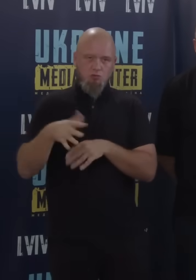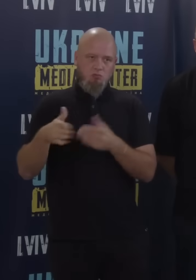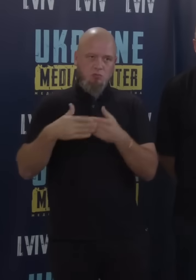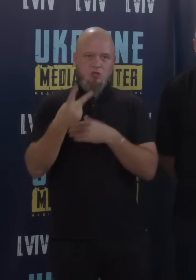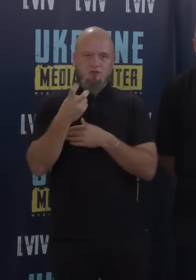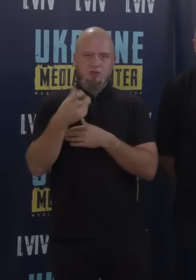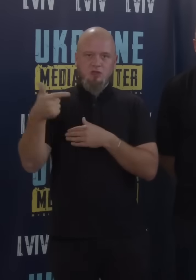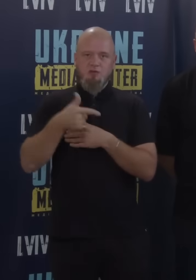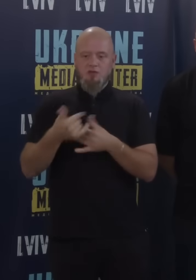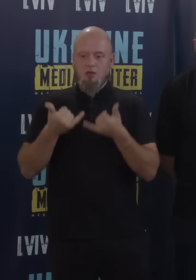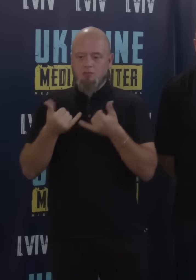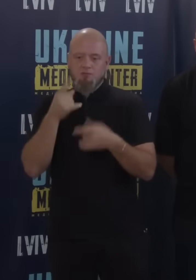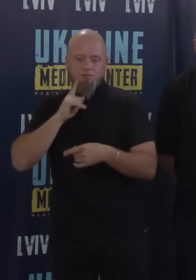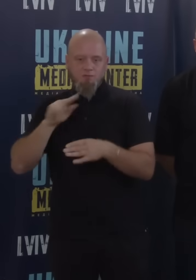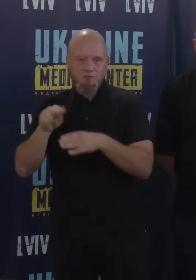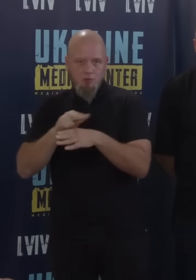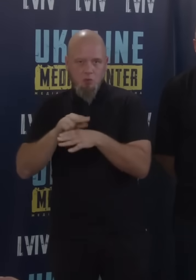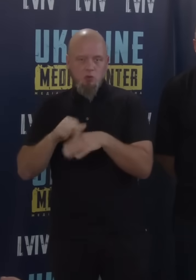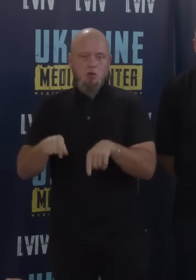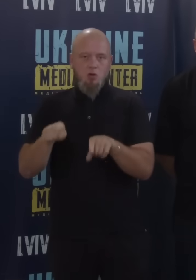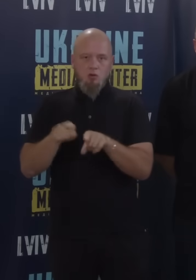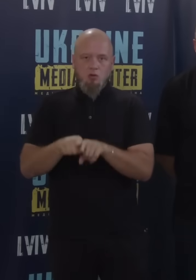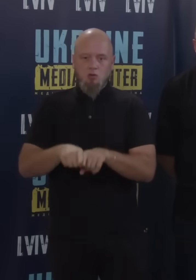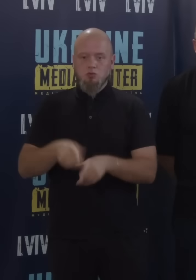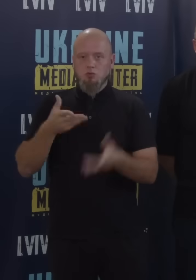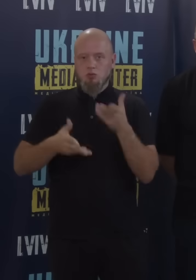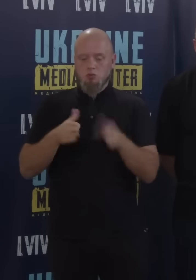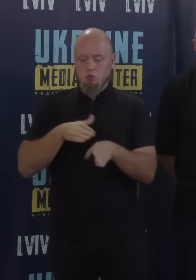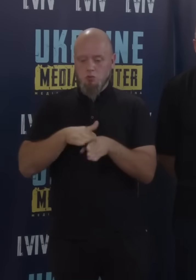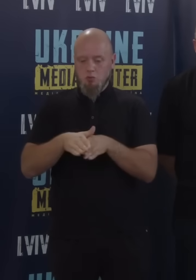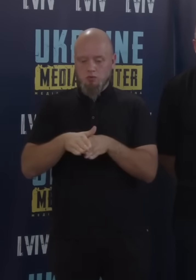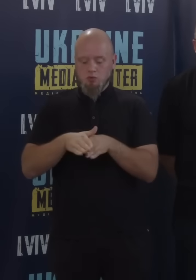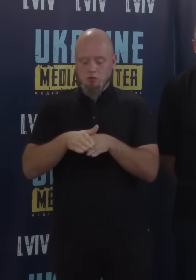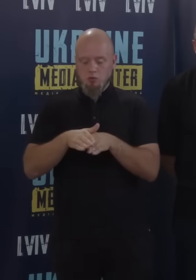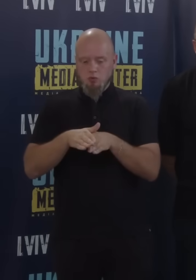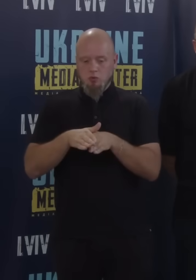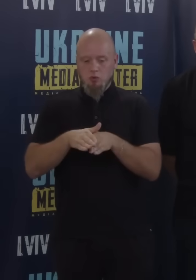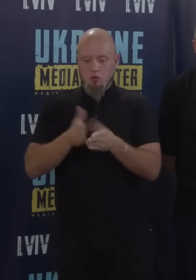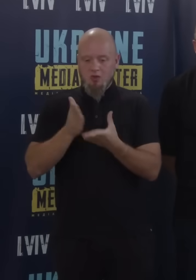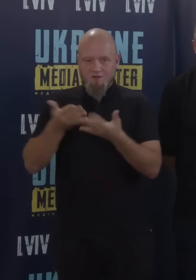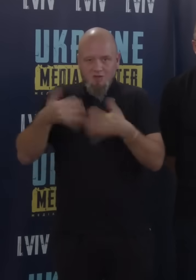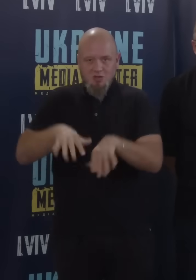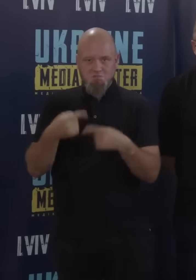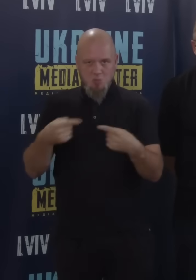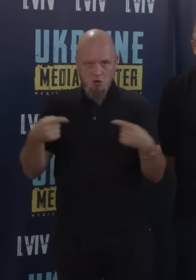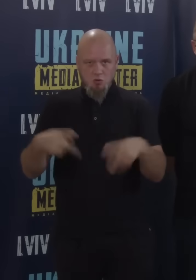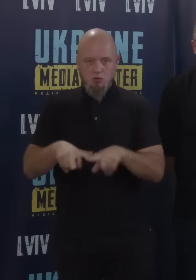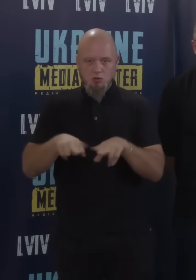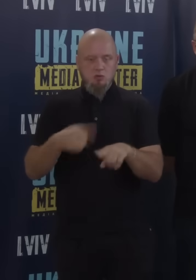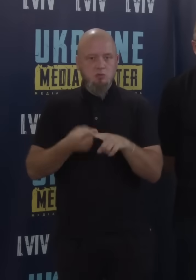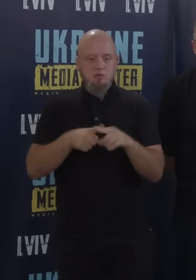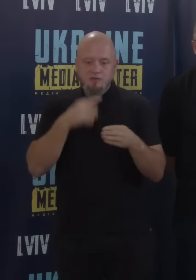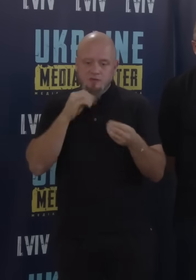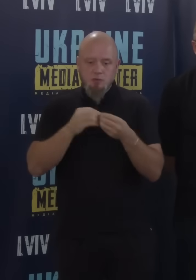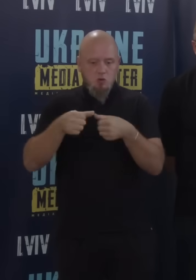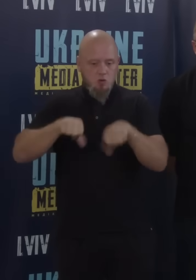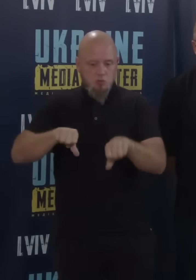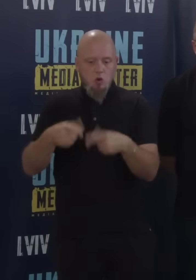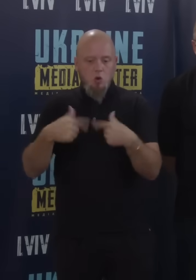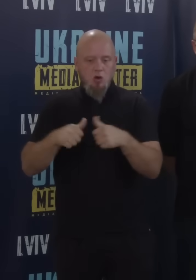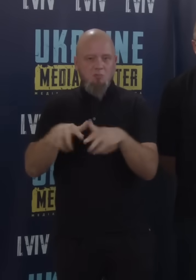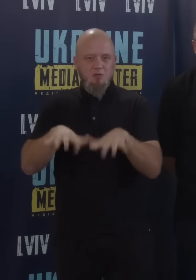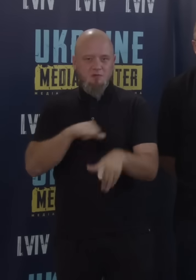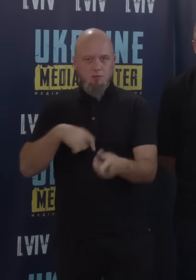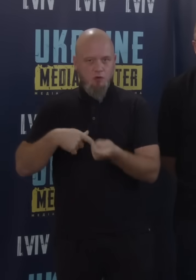200 гривень на поточні ремонти, а також, якщо повністю звернути втрачене майно, так само тієї самої комісії